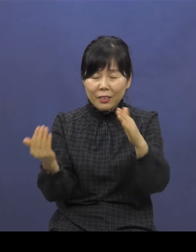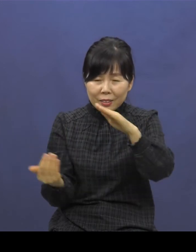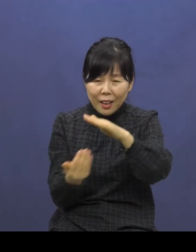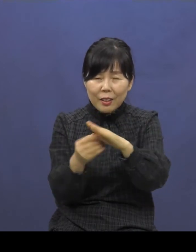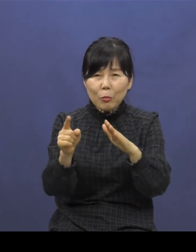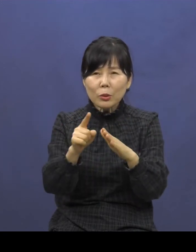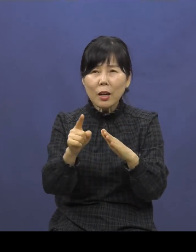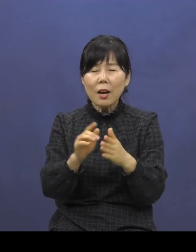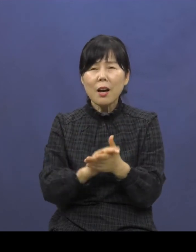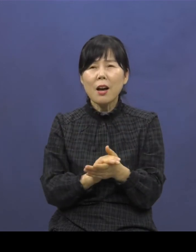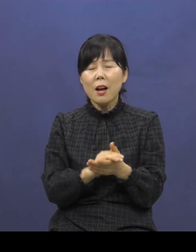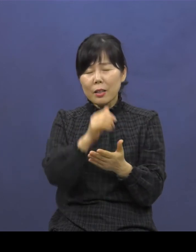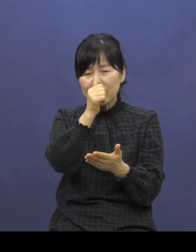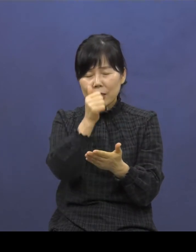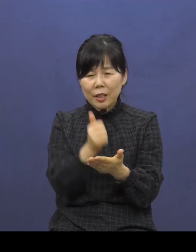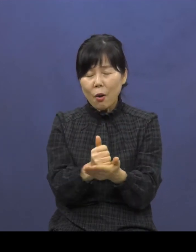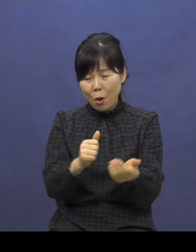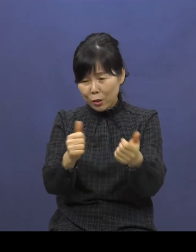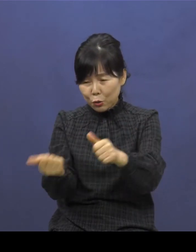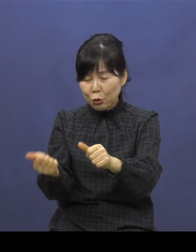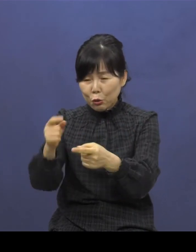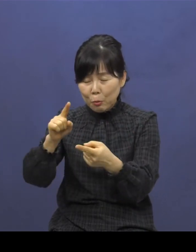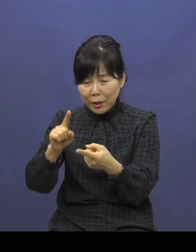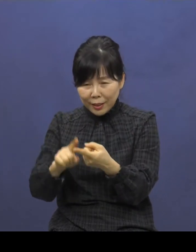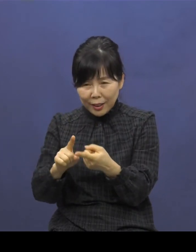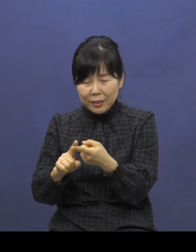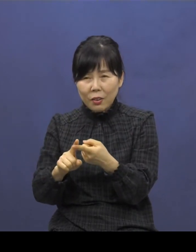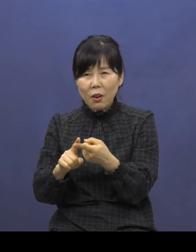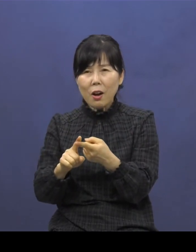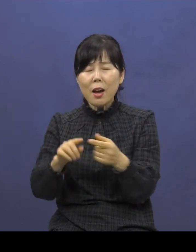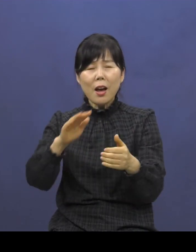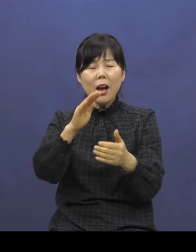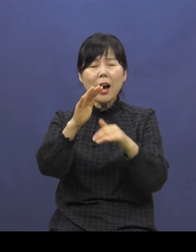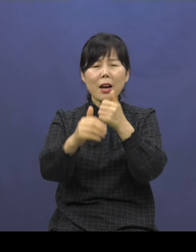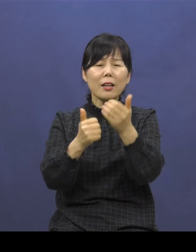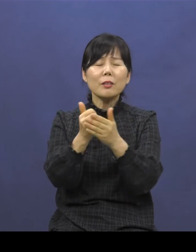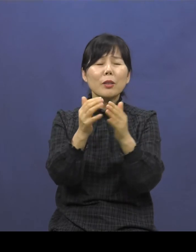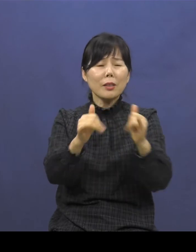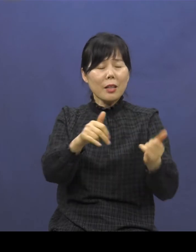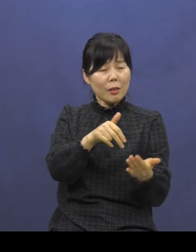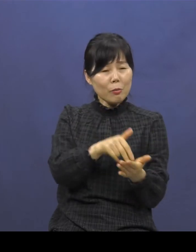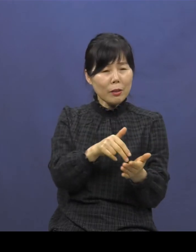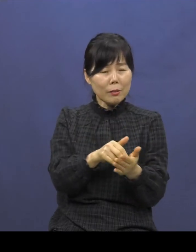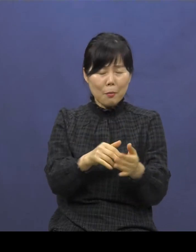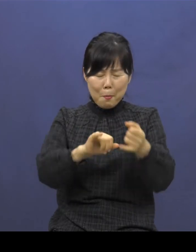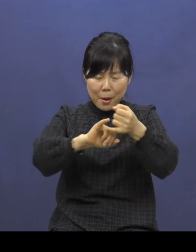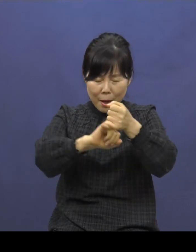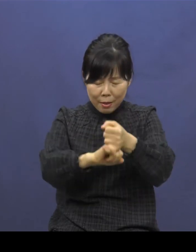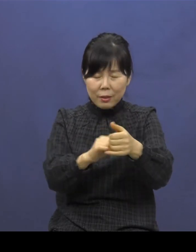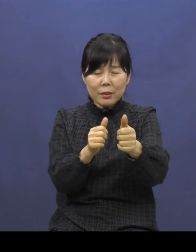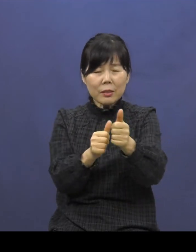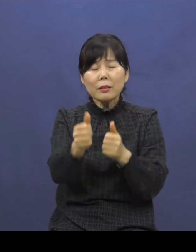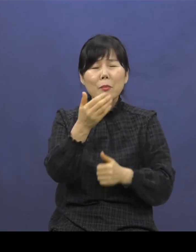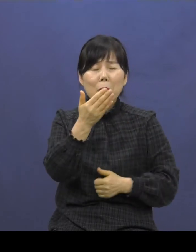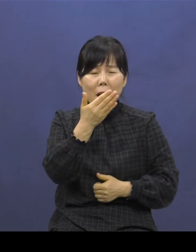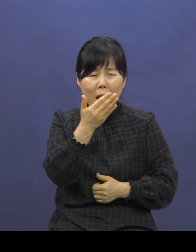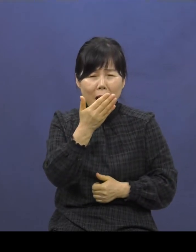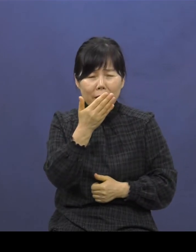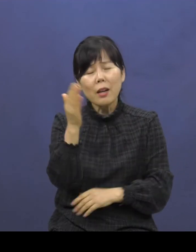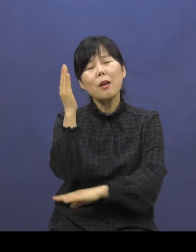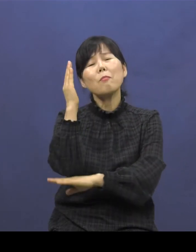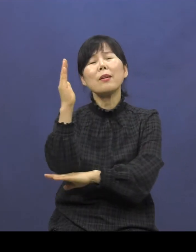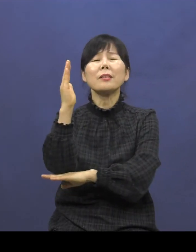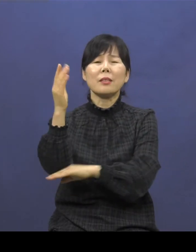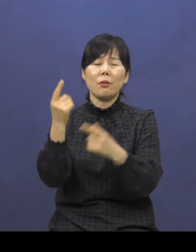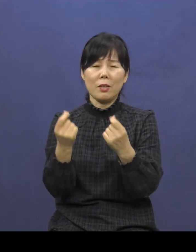고난과 어려움, 죄와 사망에 대해서 하나님의 자녀는 반드시 이길 수 있다는 승리의 메시지예요.